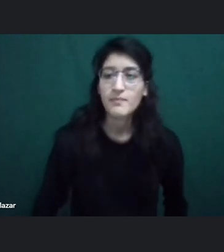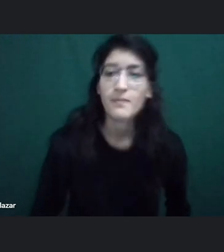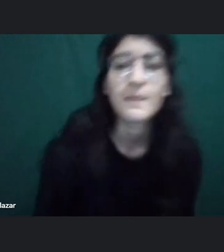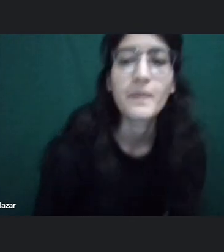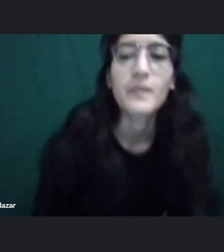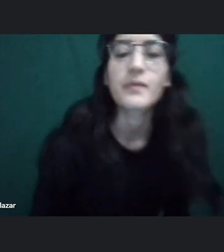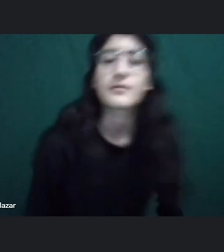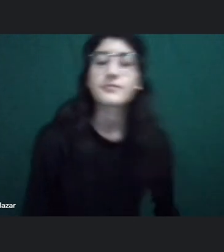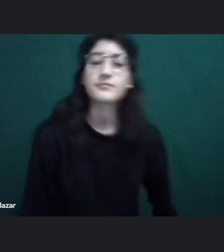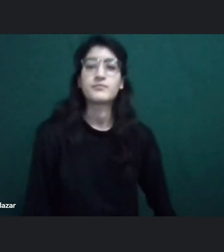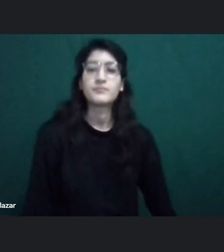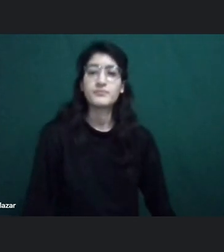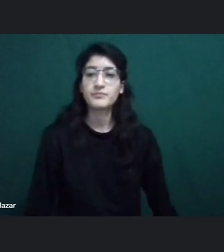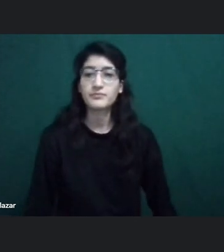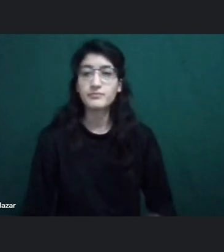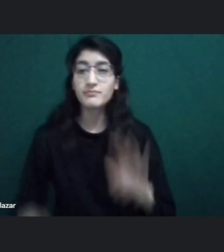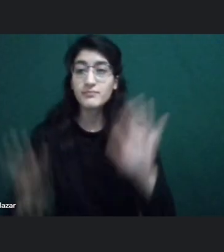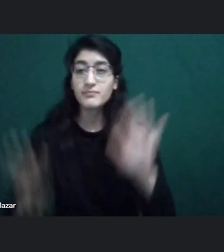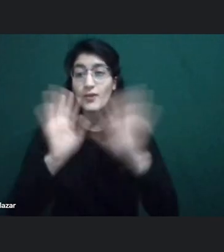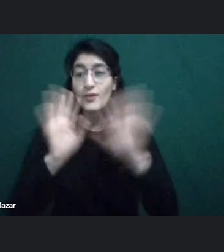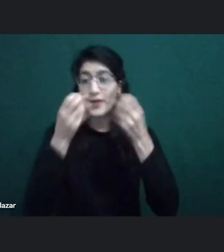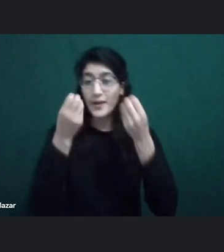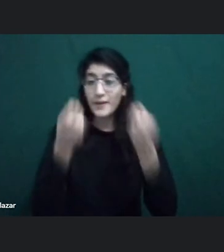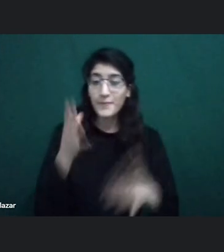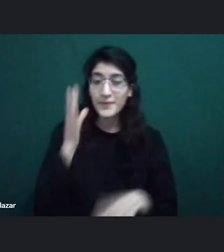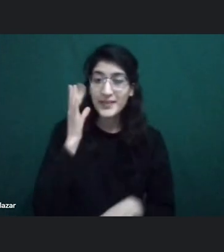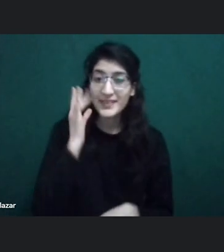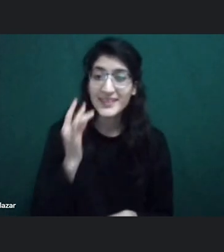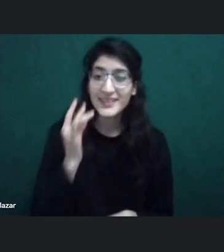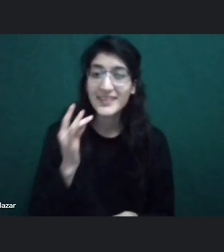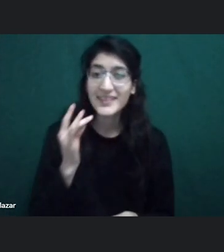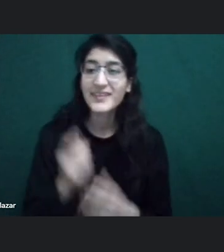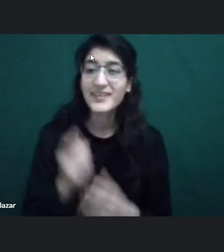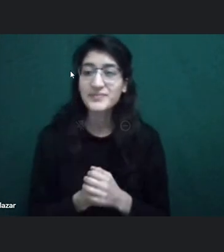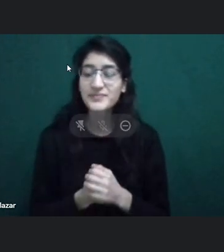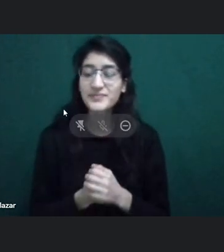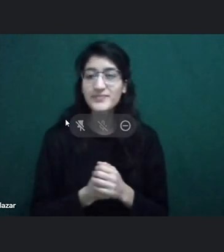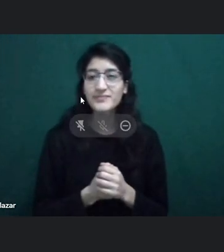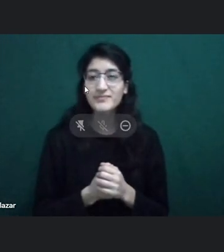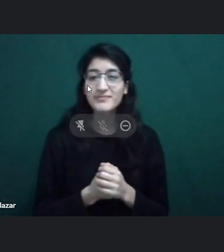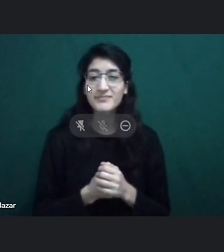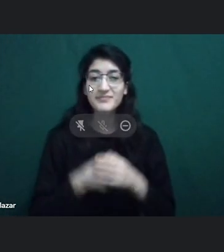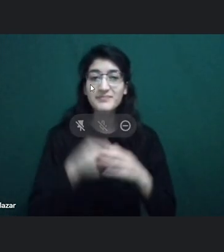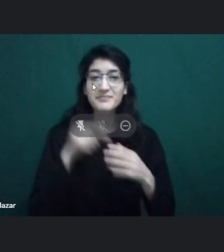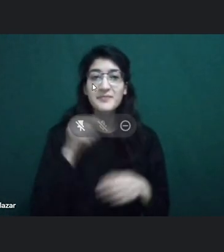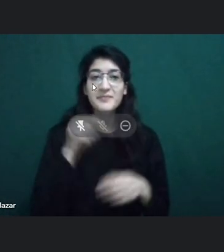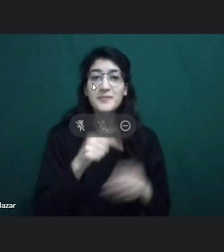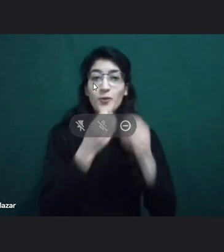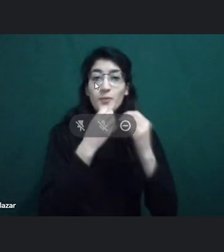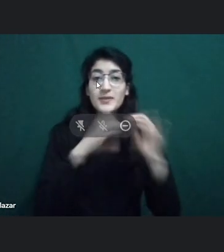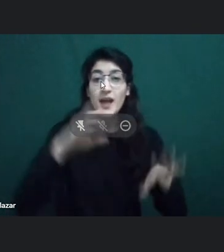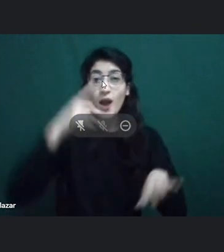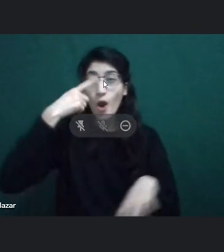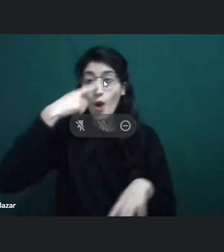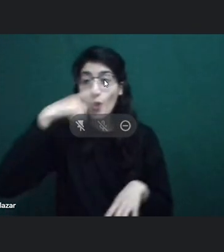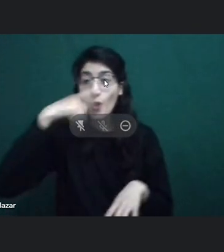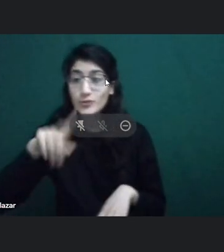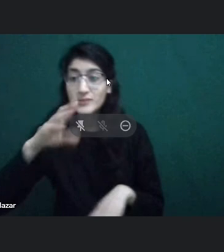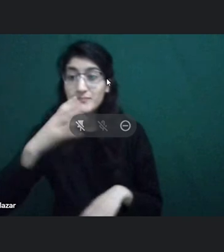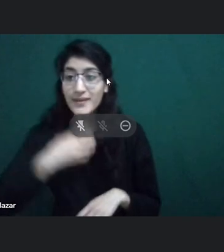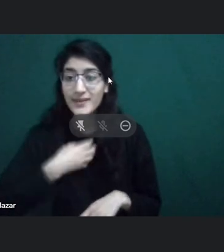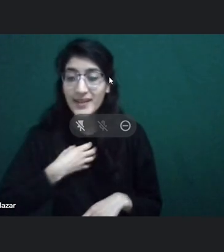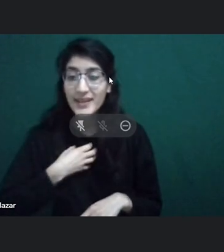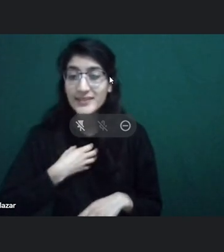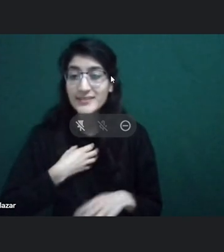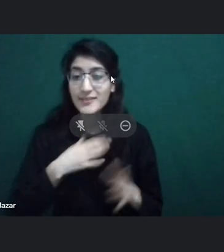Hola, buenos días. Vamos a comenzar con la última clase del cuatrimestre. Vamos a